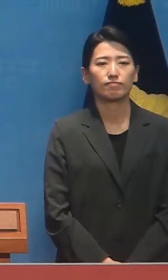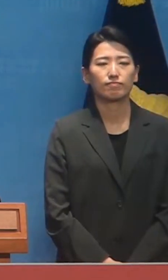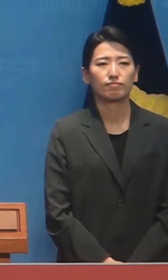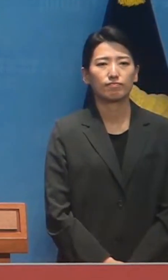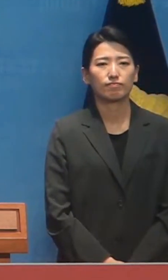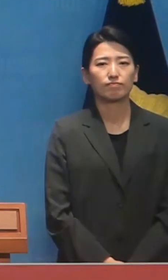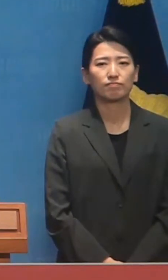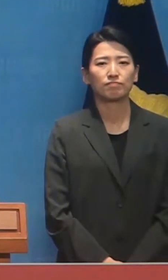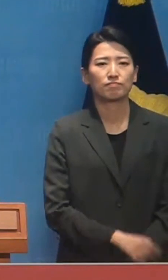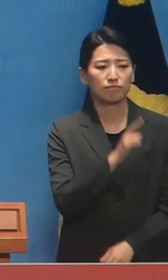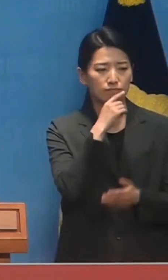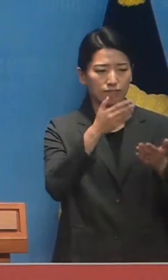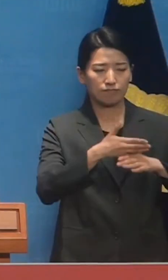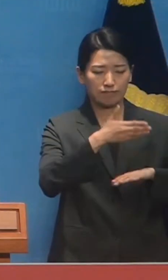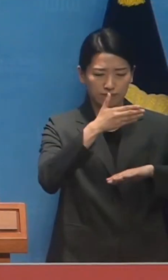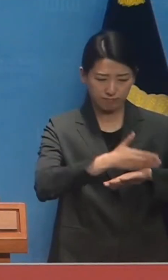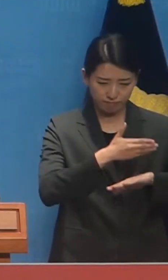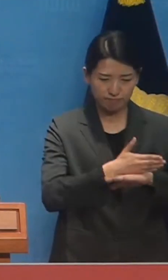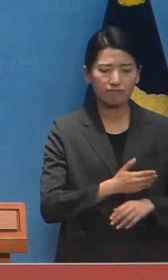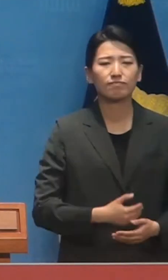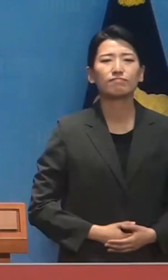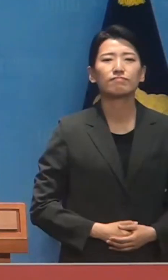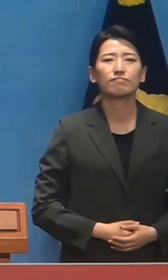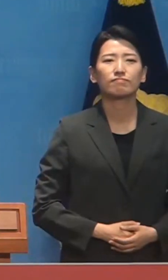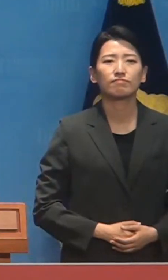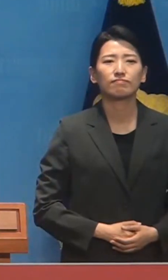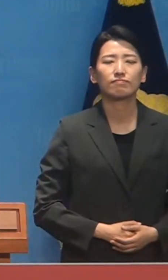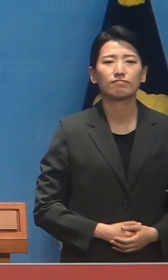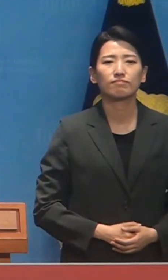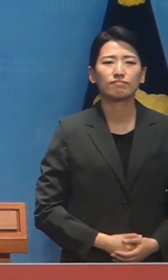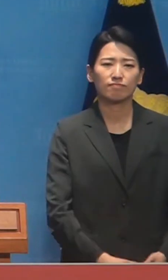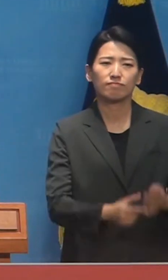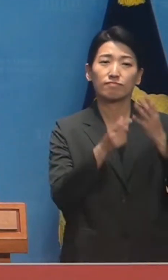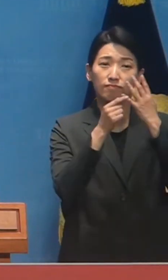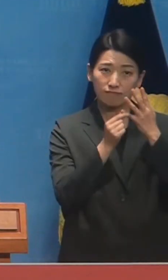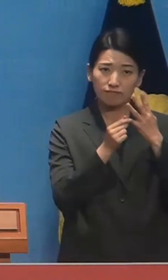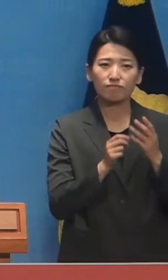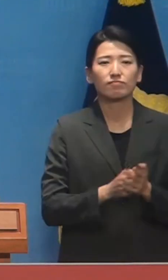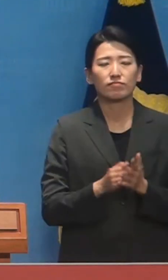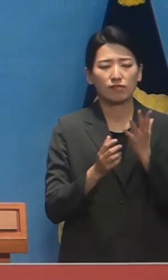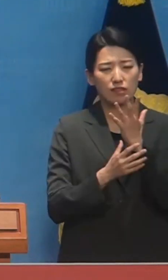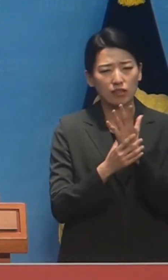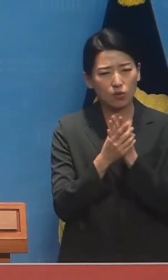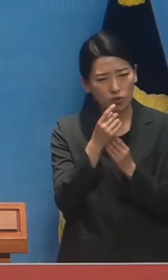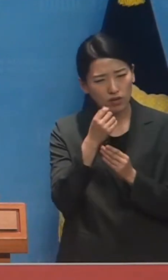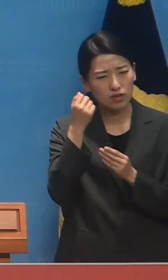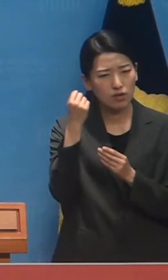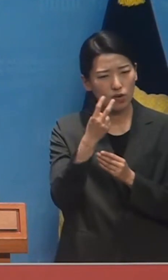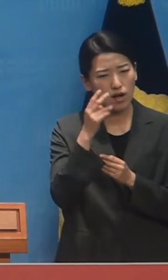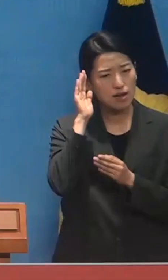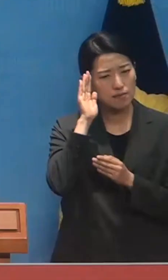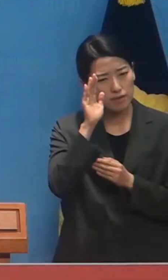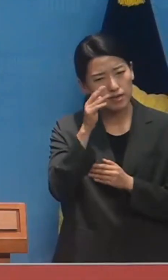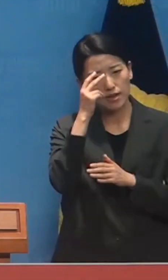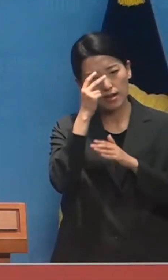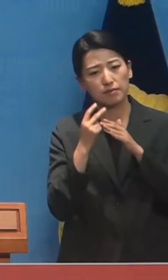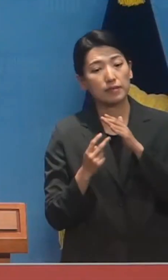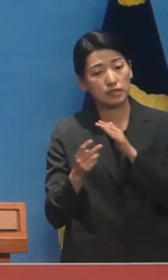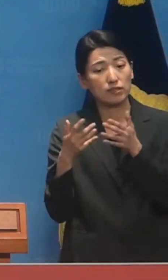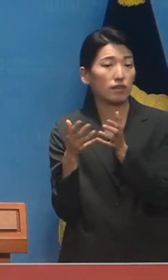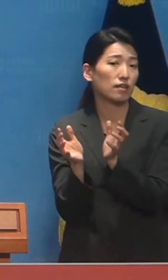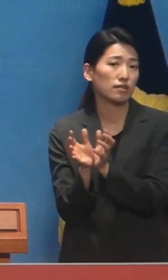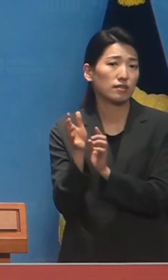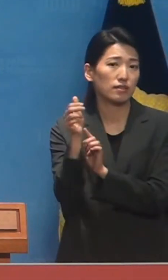네, 감사합니다. 이 시간에는 통일과 미래의 비전인 대표로